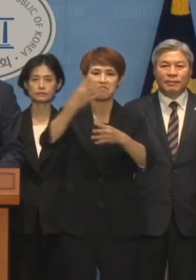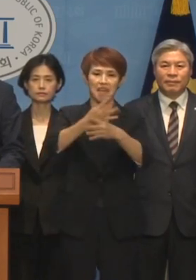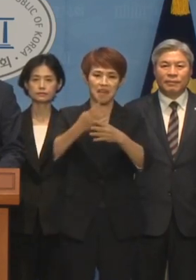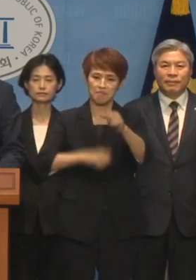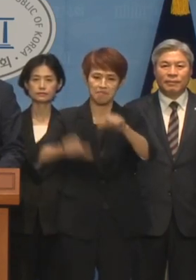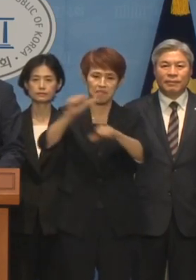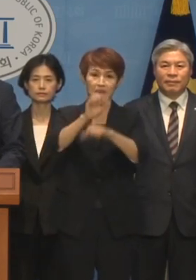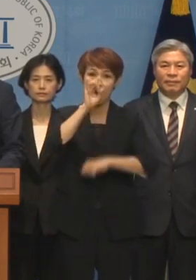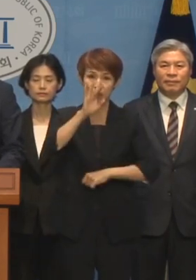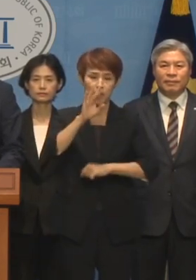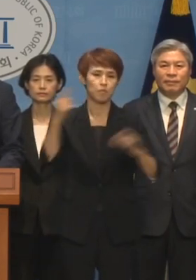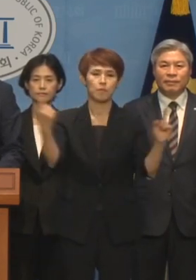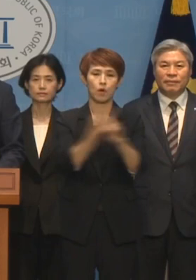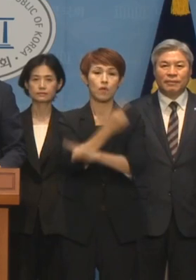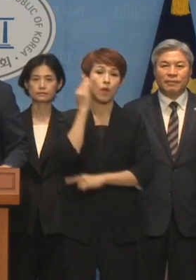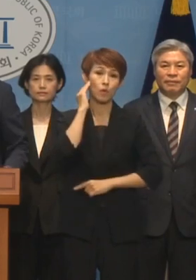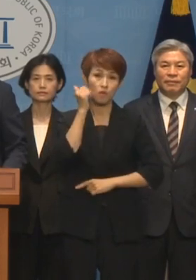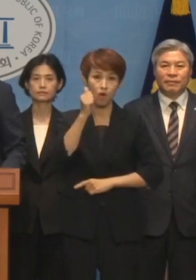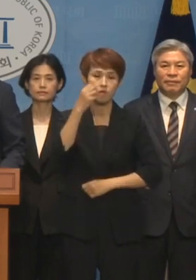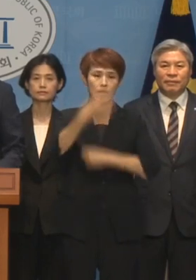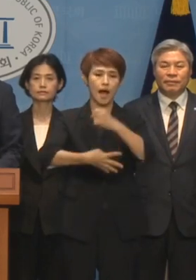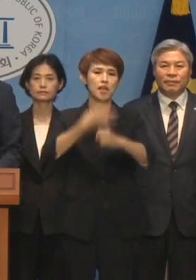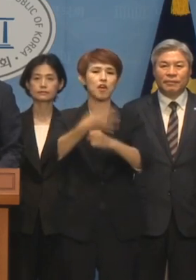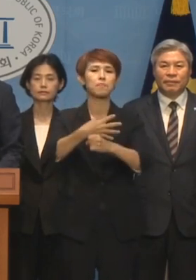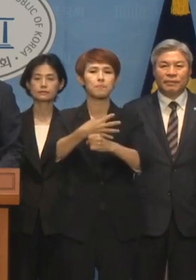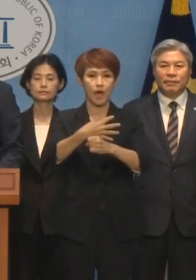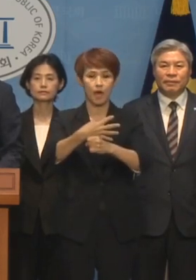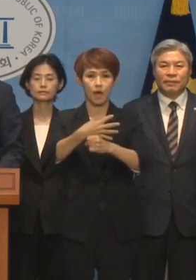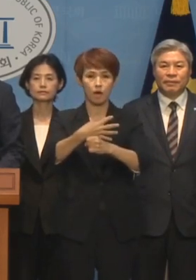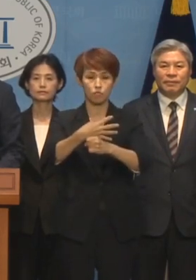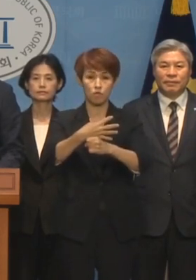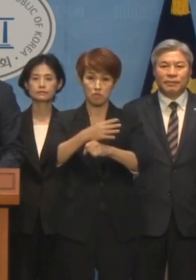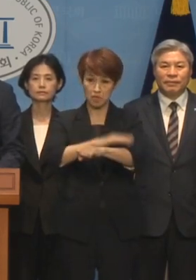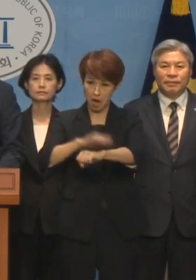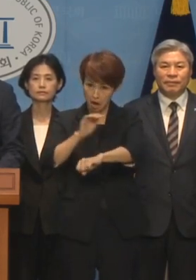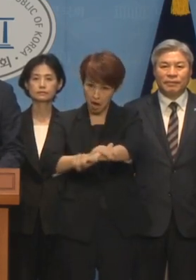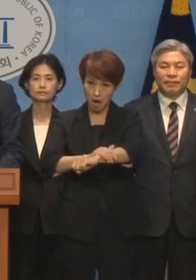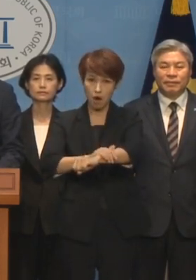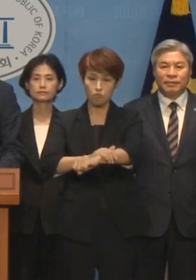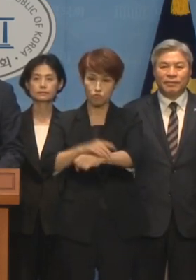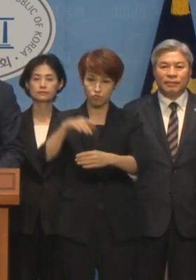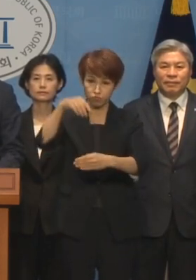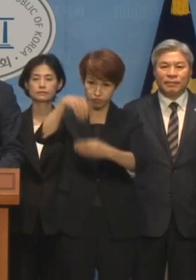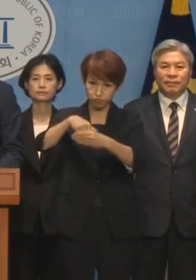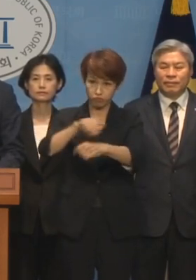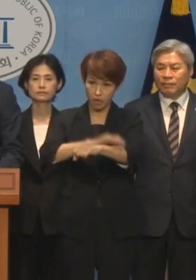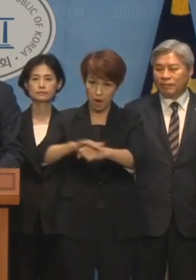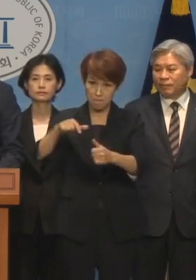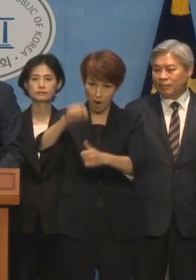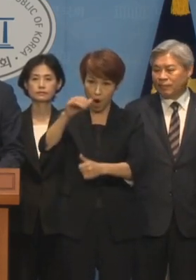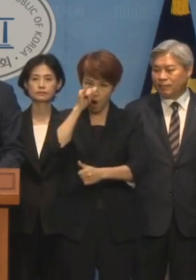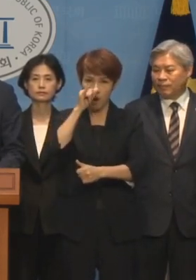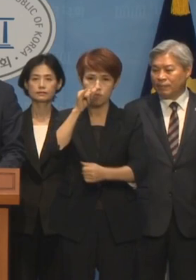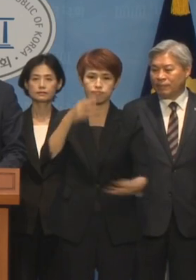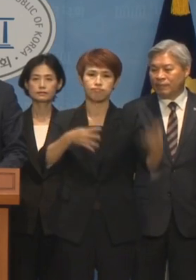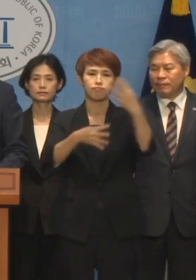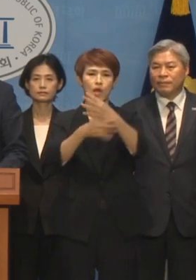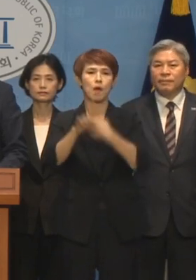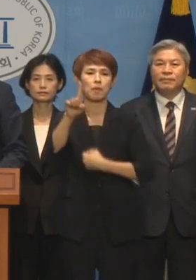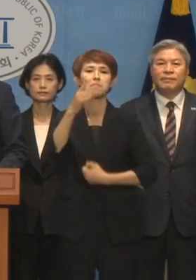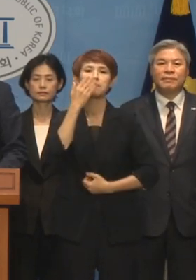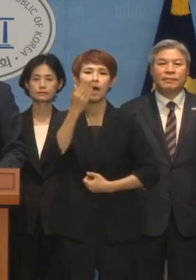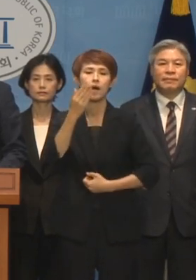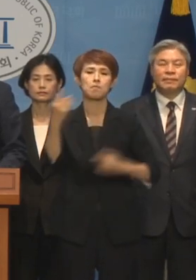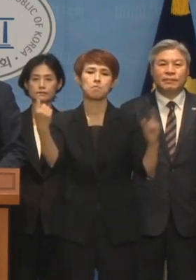없다를 대통령의 임기는 4년으로 하되 연이어 선출되는 경우만 한 번 중임할 수